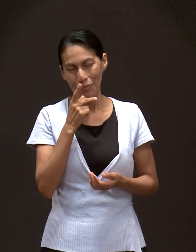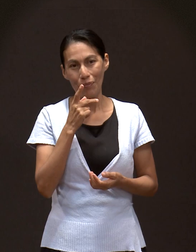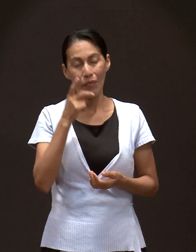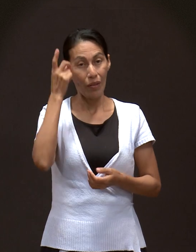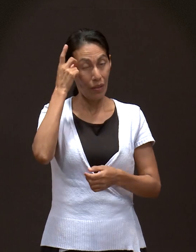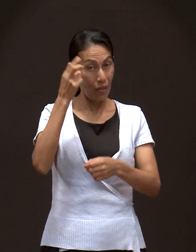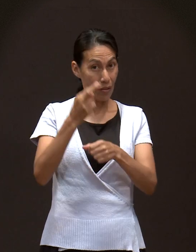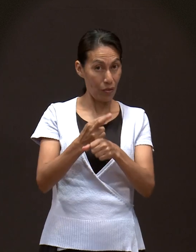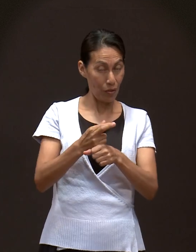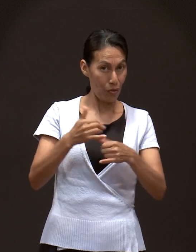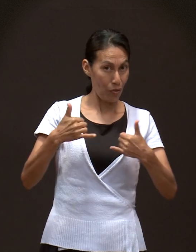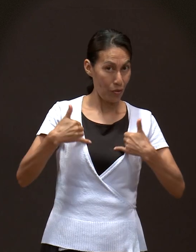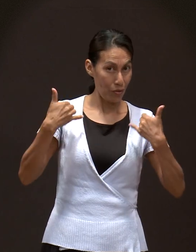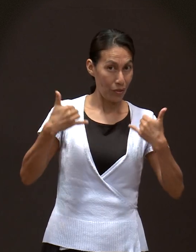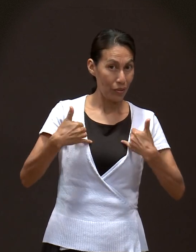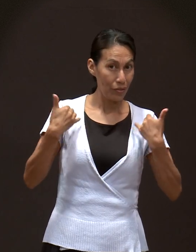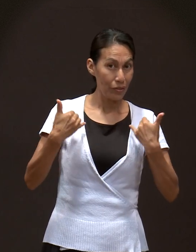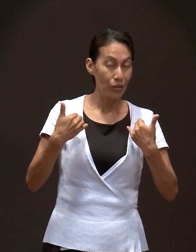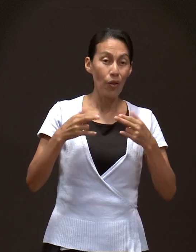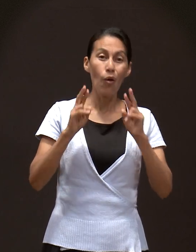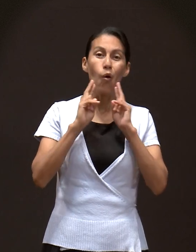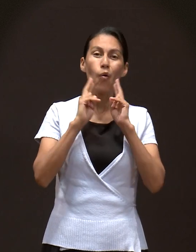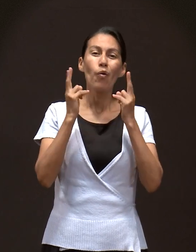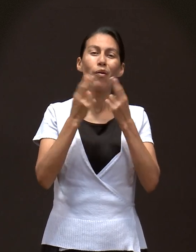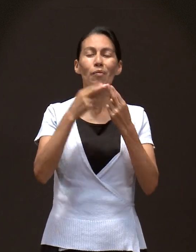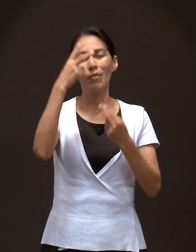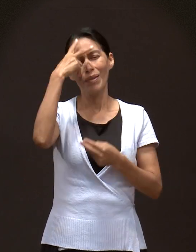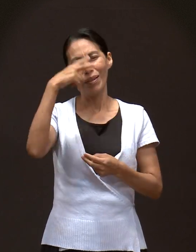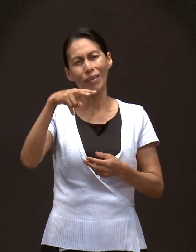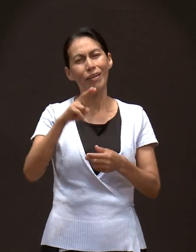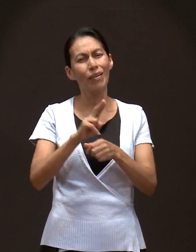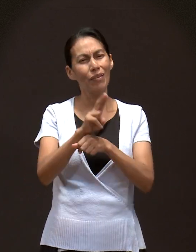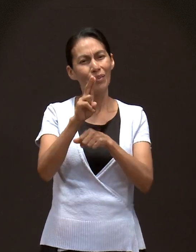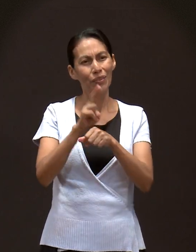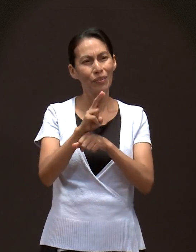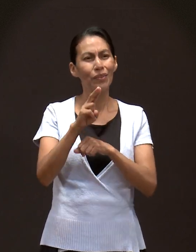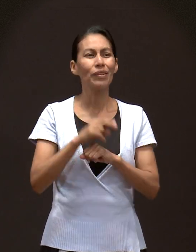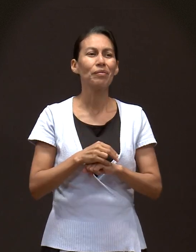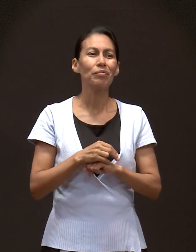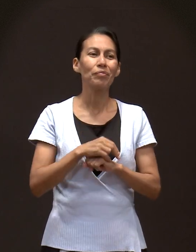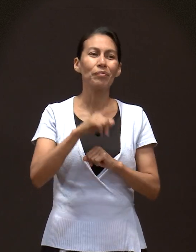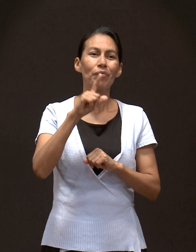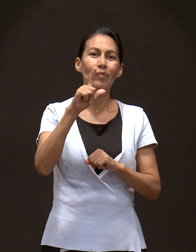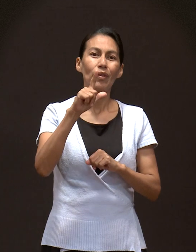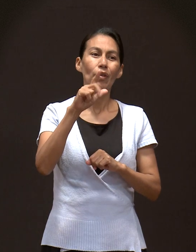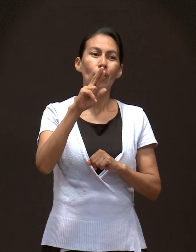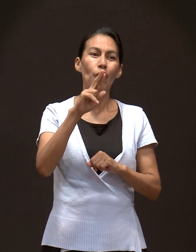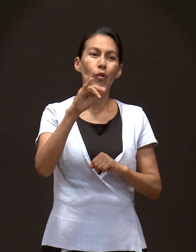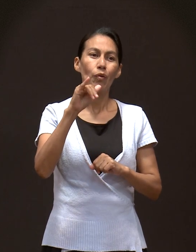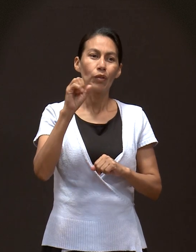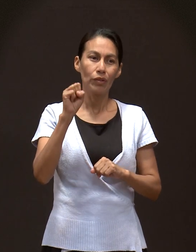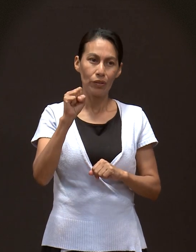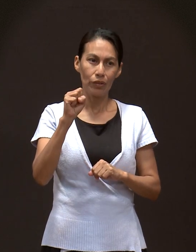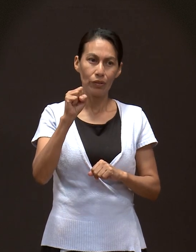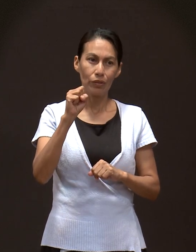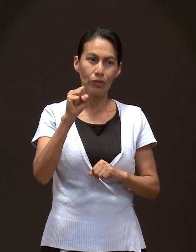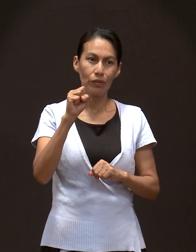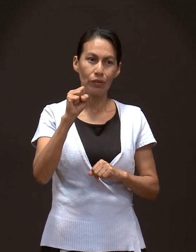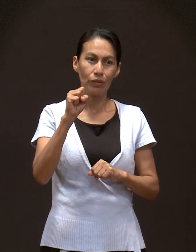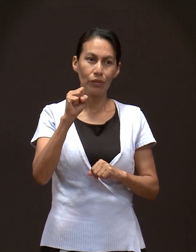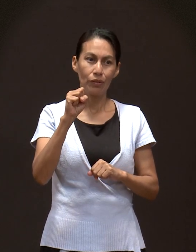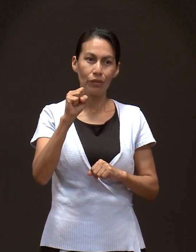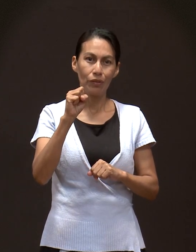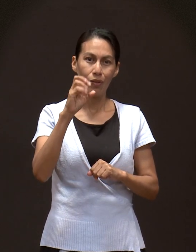El orador es el director de jóvenes de la Unión Mexicana del Norte. Y se llama